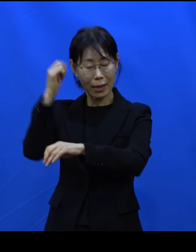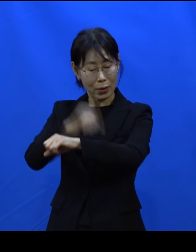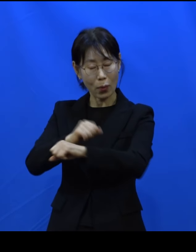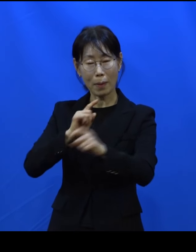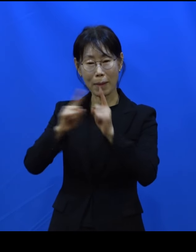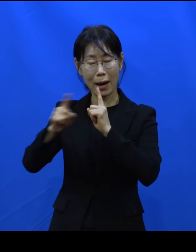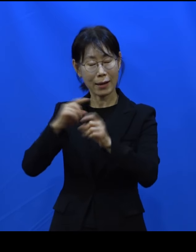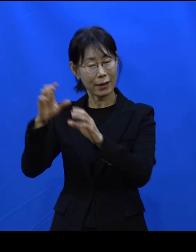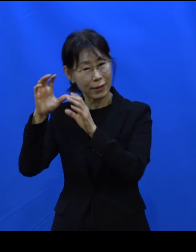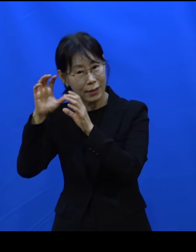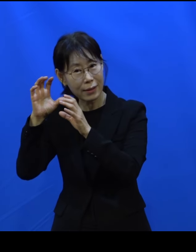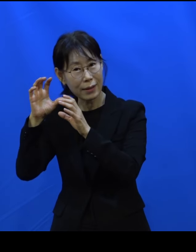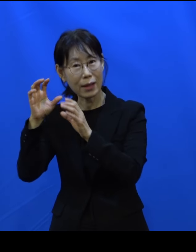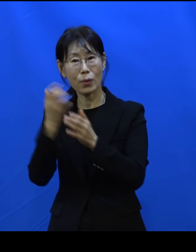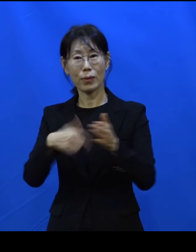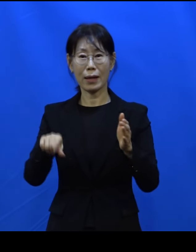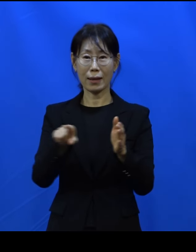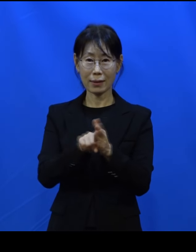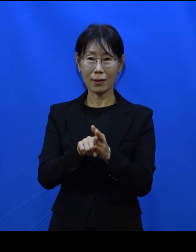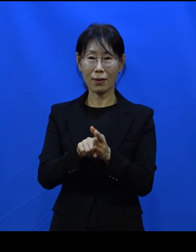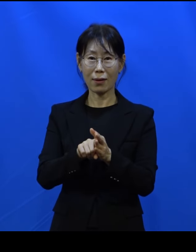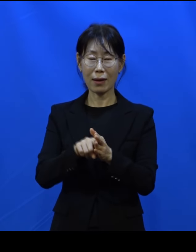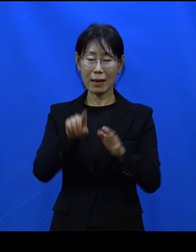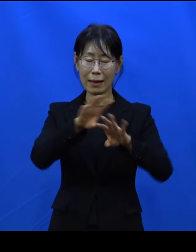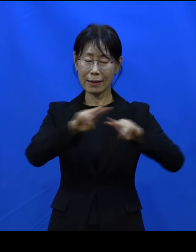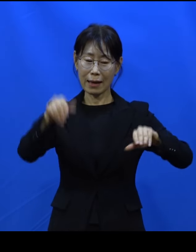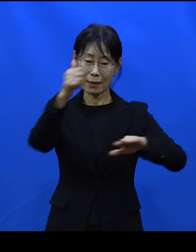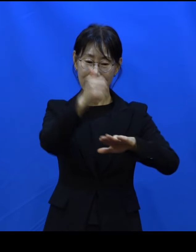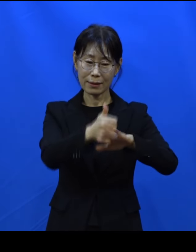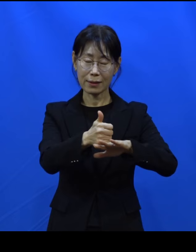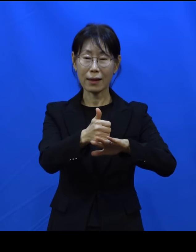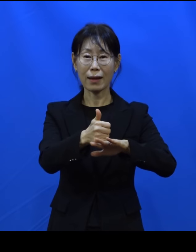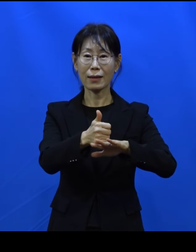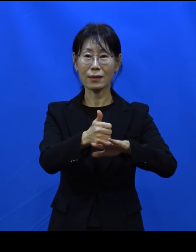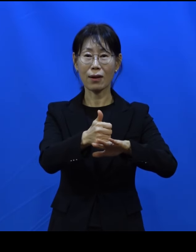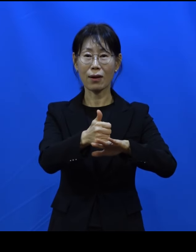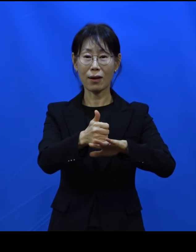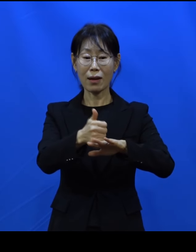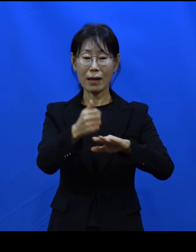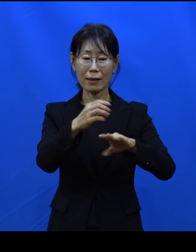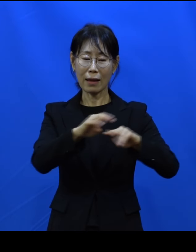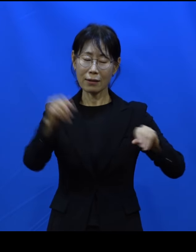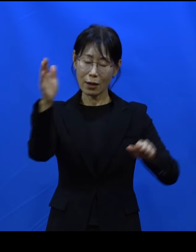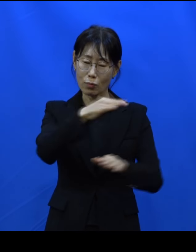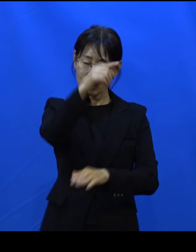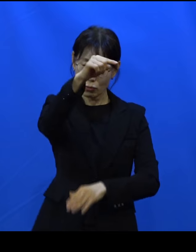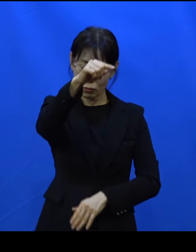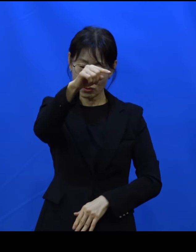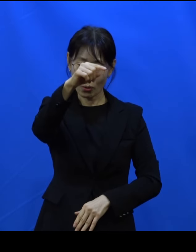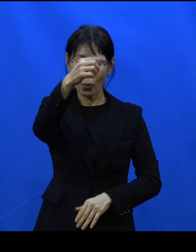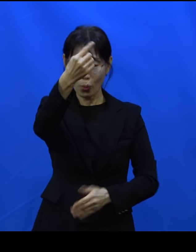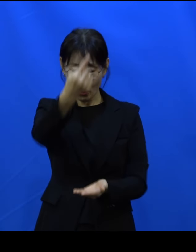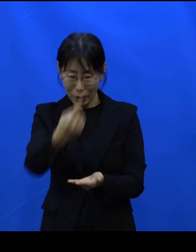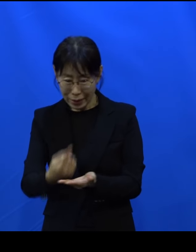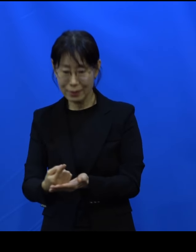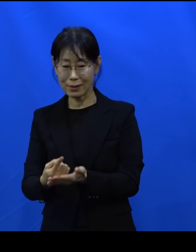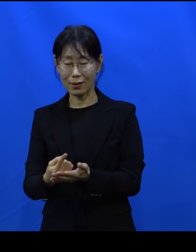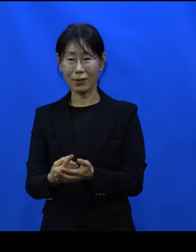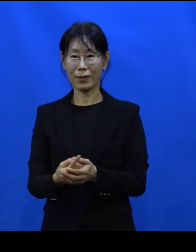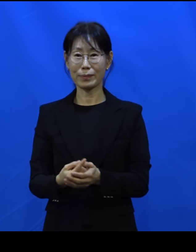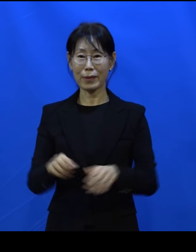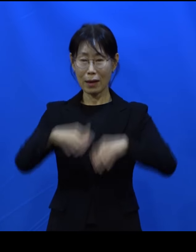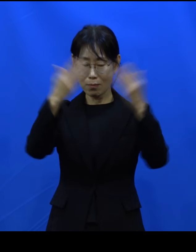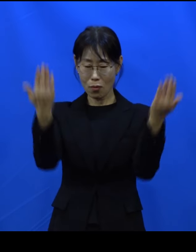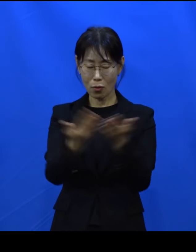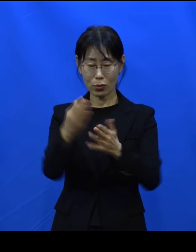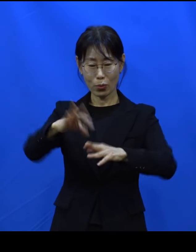큰 이가 여기 있느니라 그랬어요. 솔로몬의 엄청난 부와 명예로 유명했지만 만왕의 왕이신